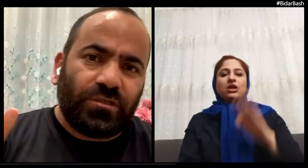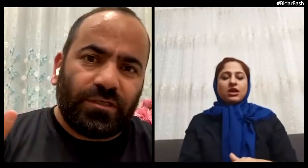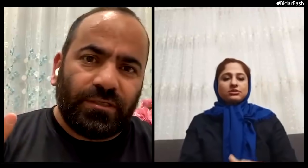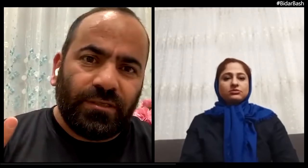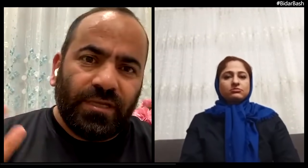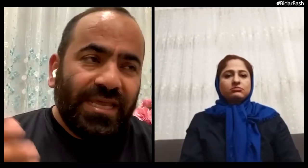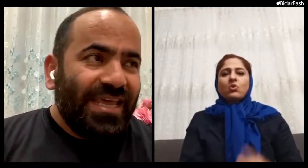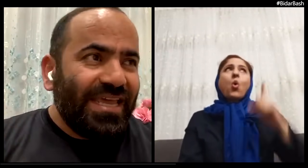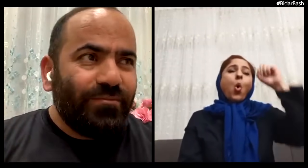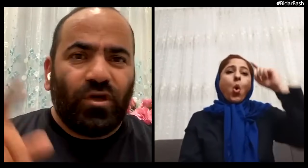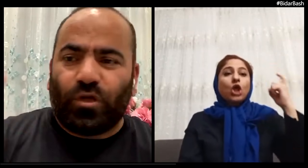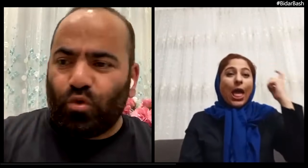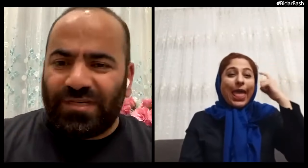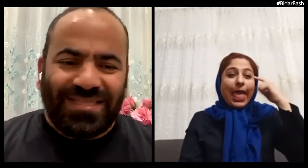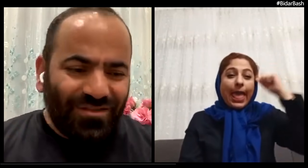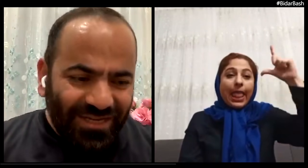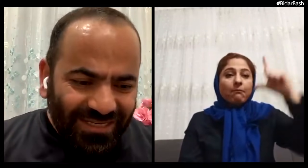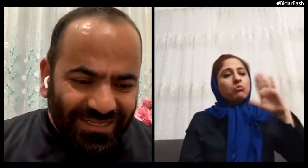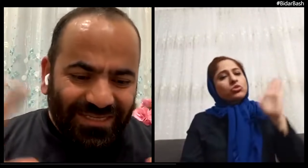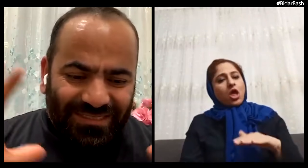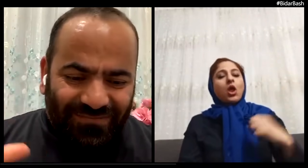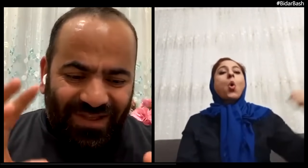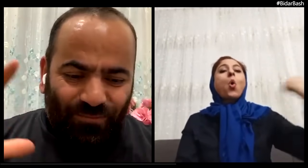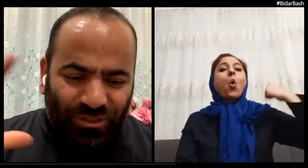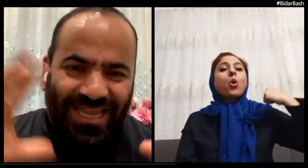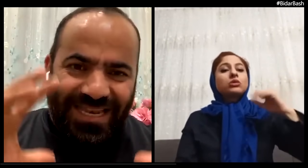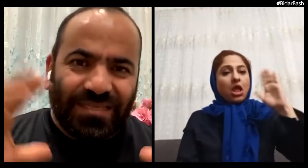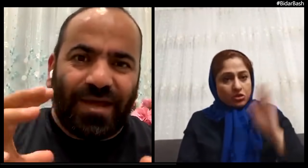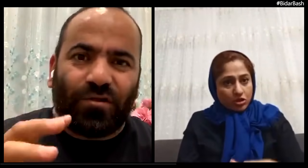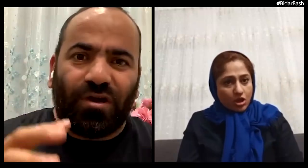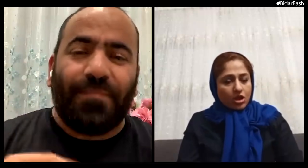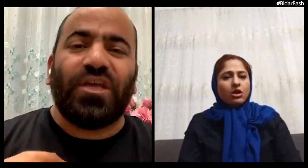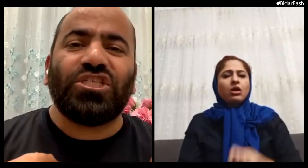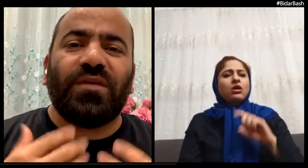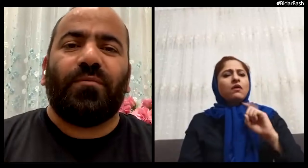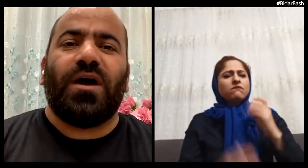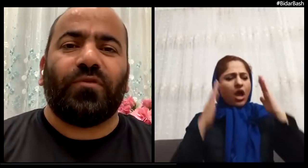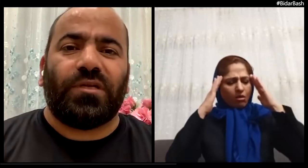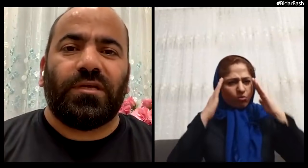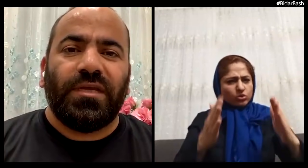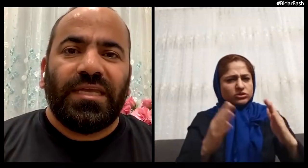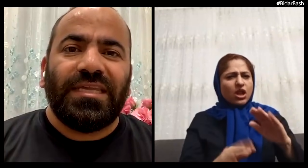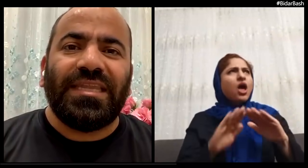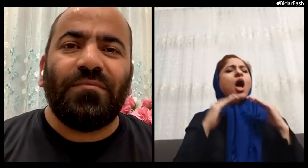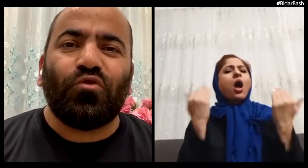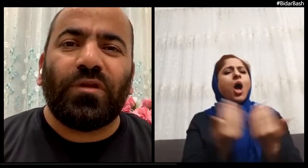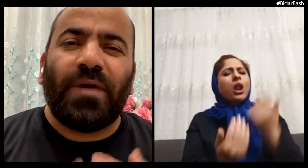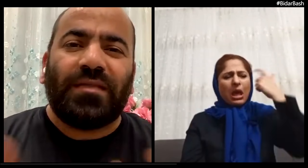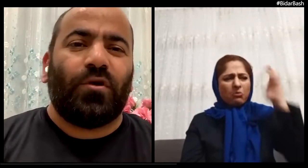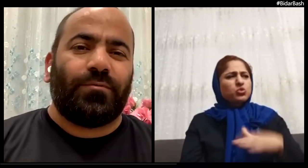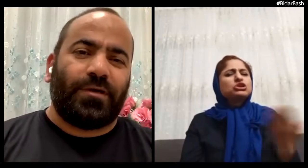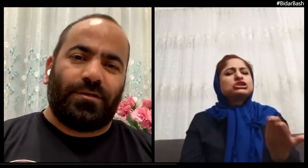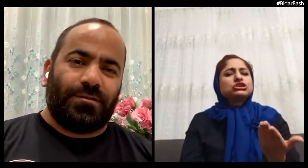علمم که داره، علم داره، قدرت داره و مسلط بر عالم، عشق به ما هم داره، این